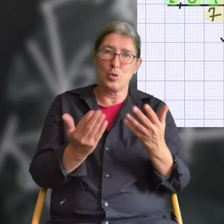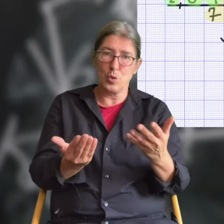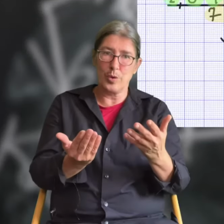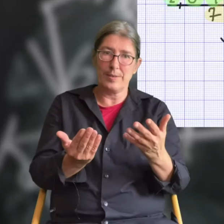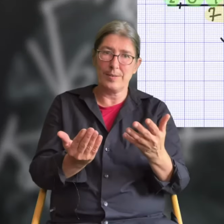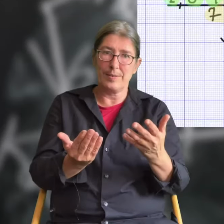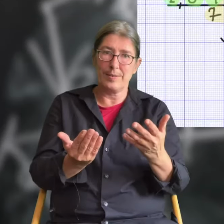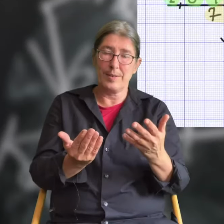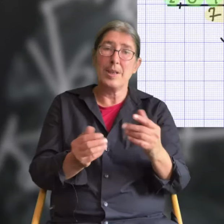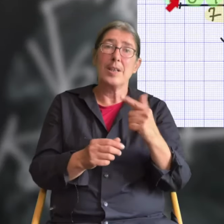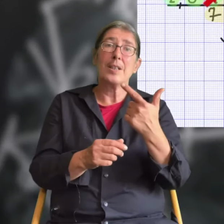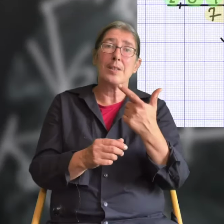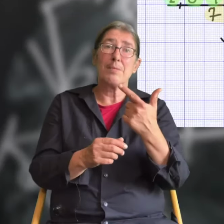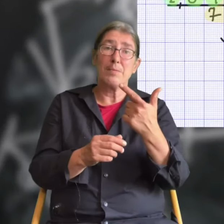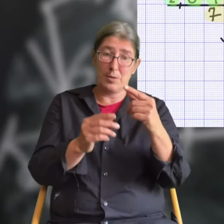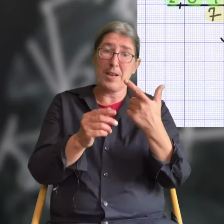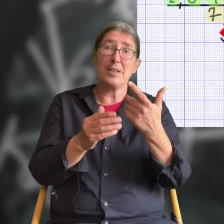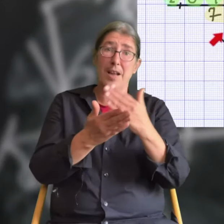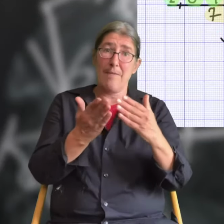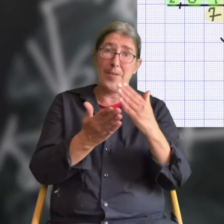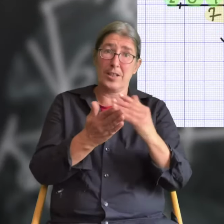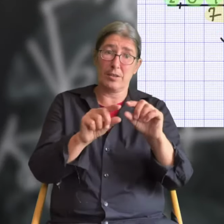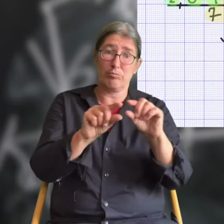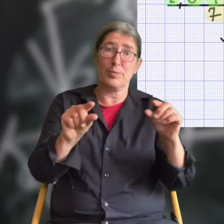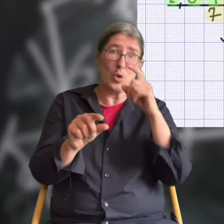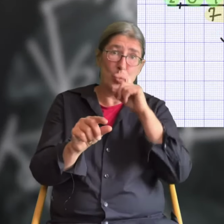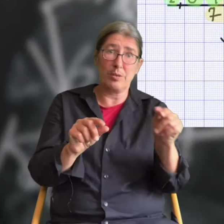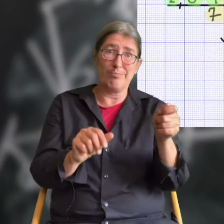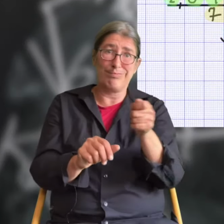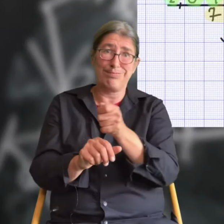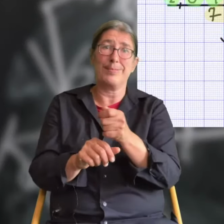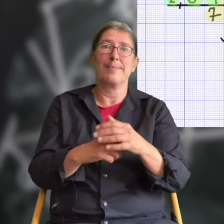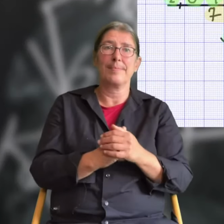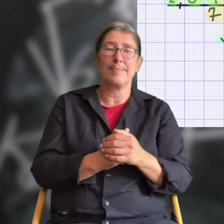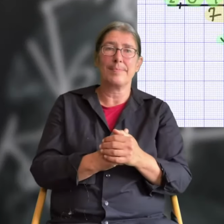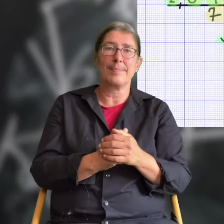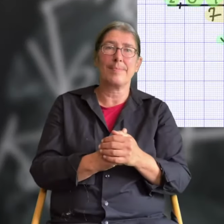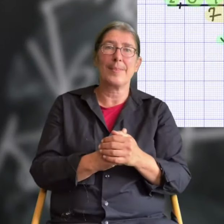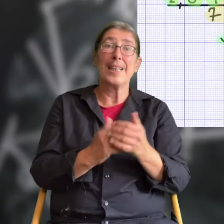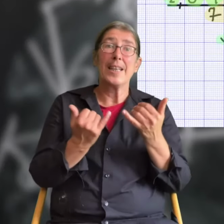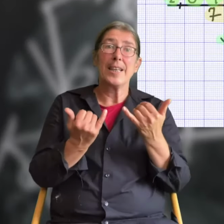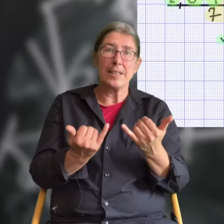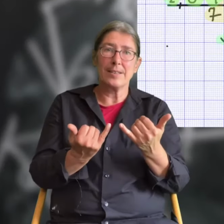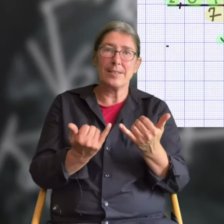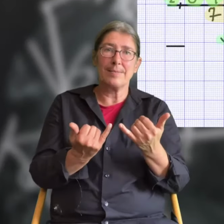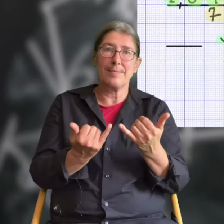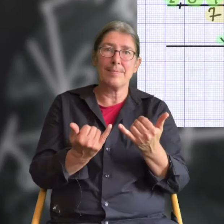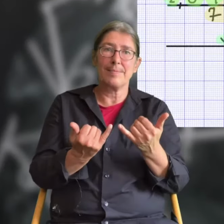So, das habe ich den zweiten Teil auch multipliziert. Ich markiere den grün. Und jetzt